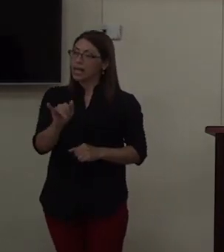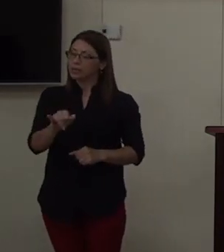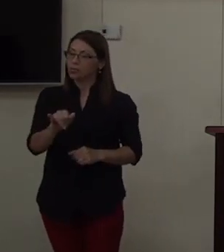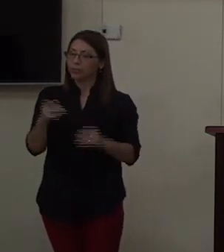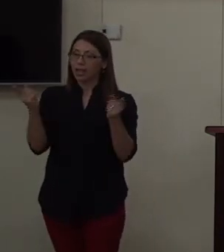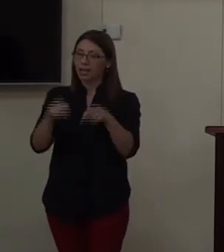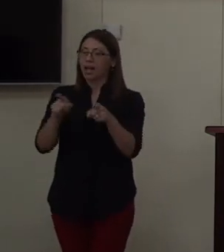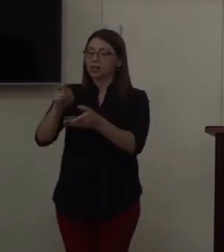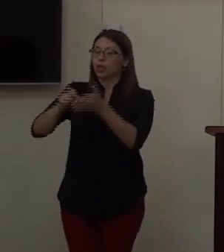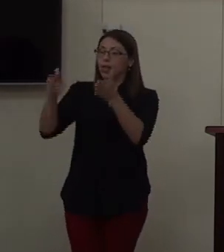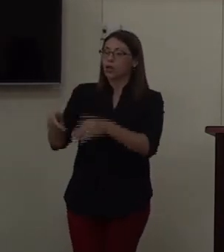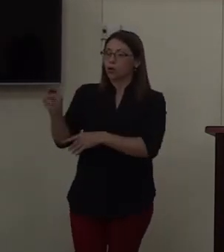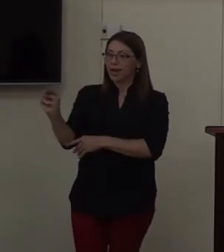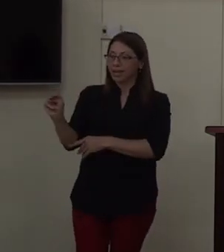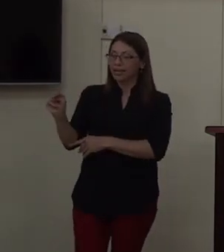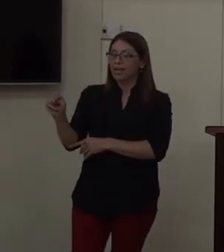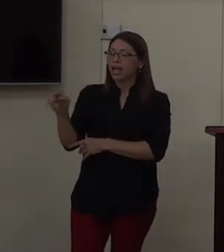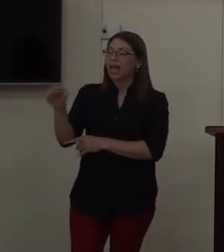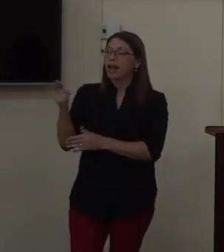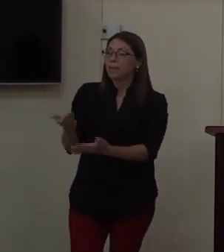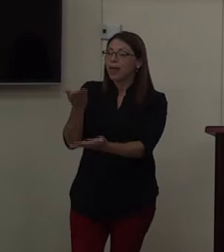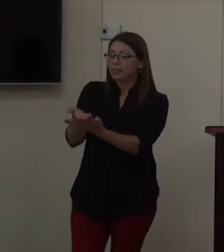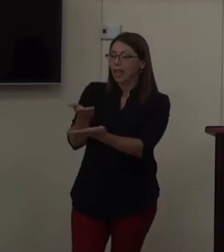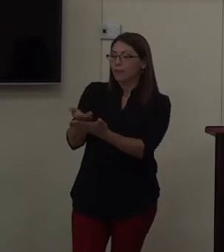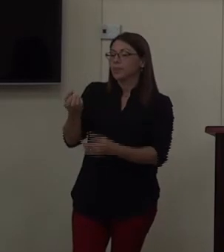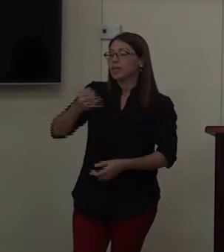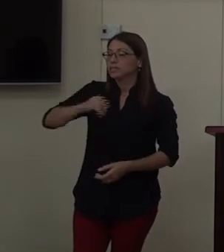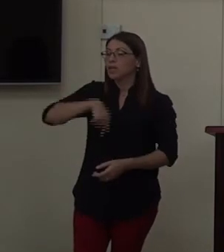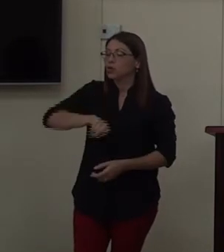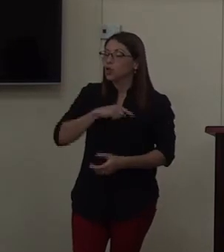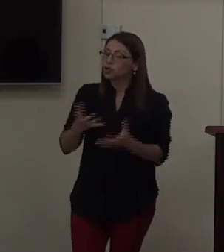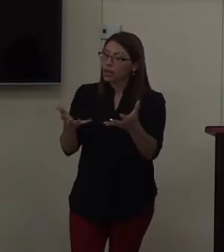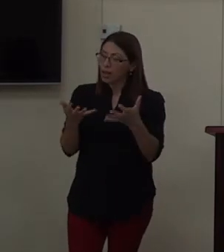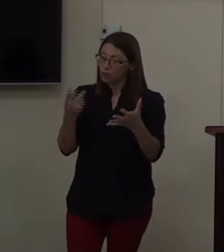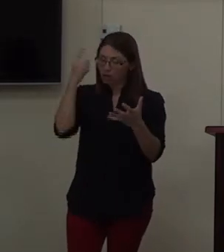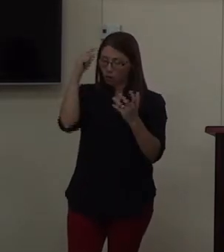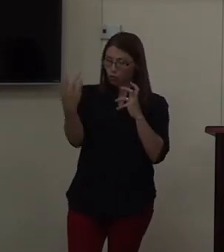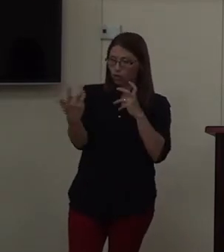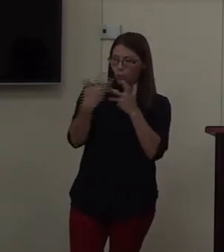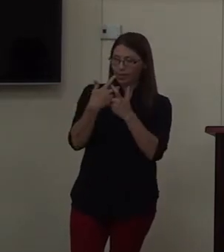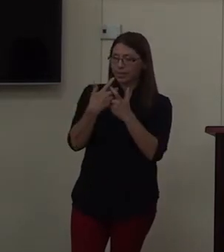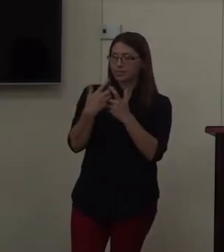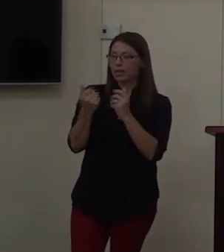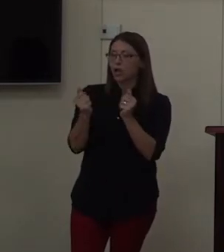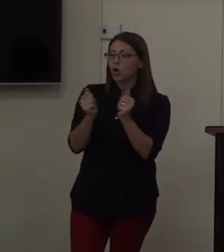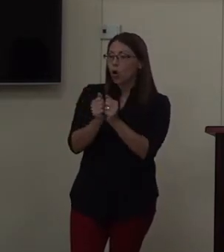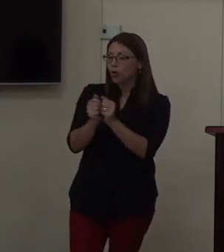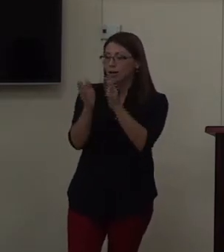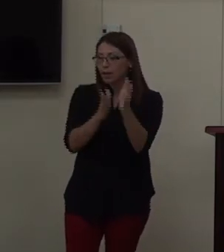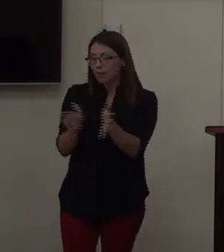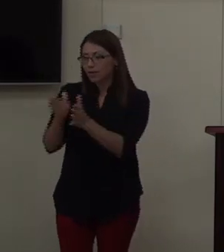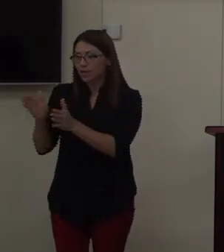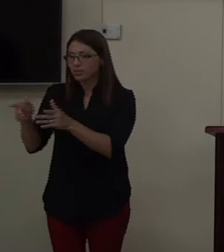caso de Thorberger, él plantea que si nosotros queremos ser consecuentes con la